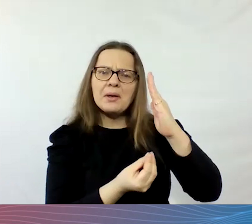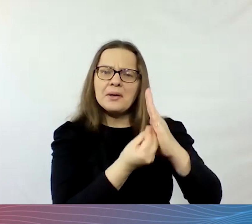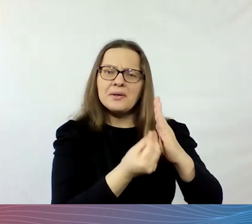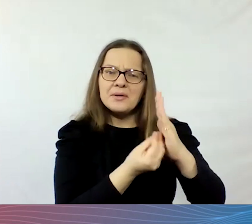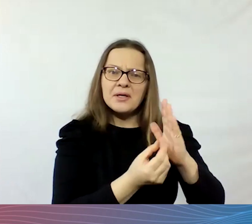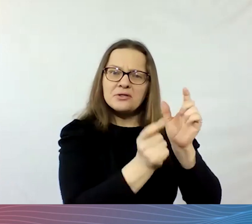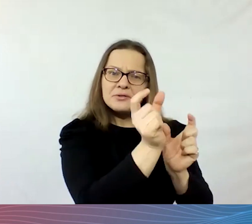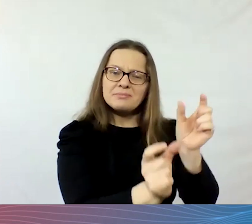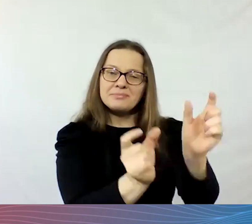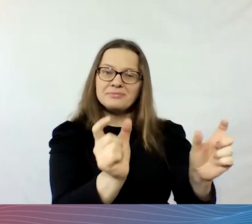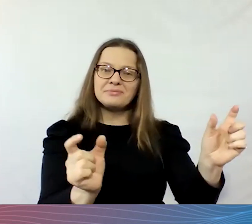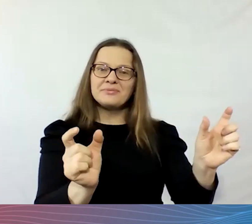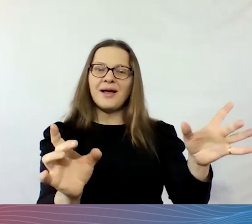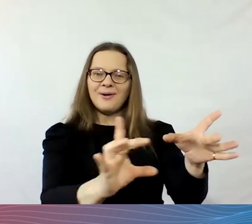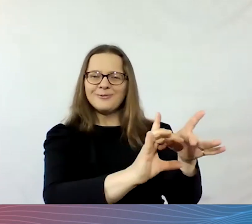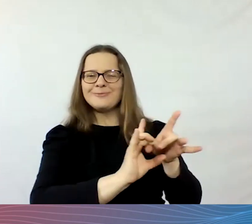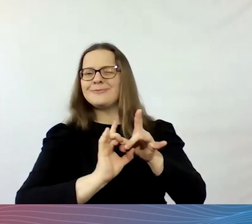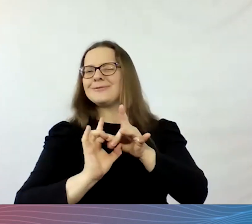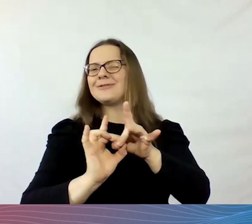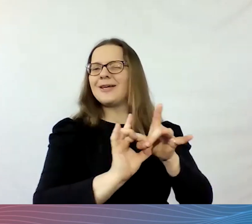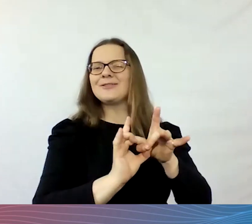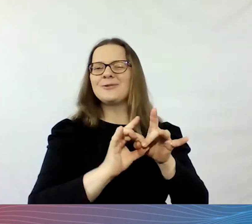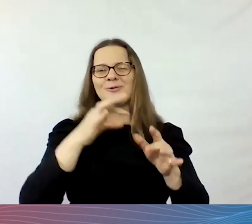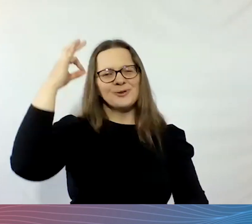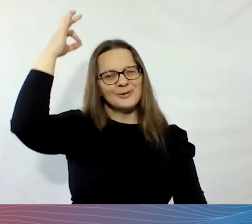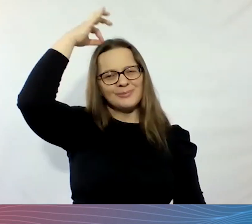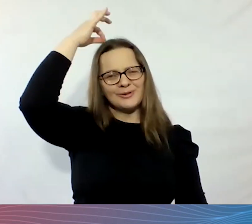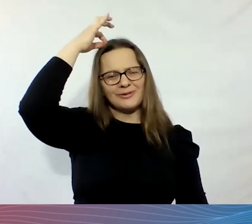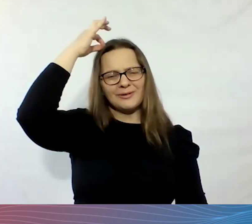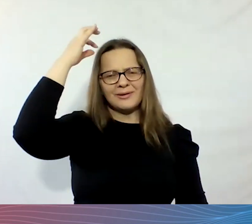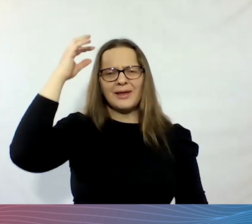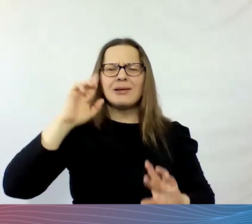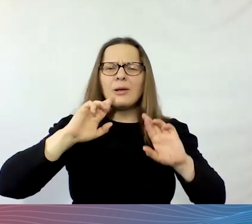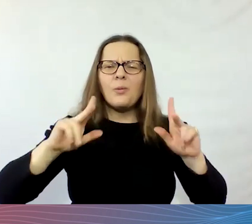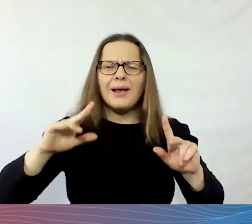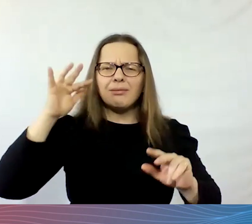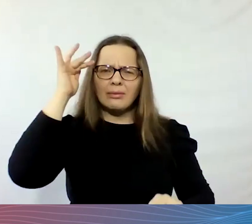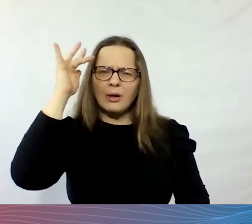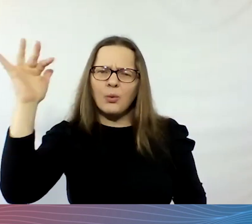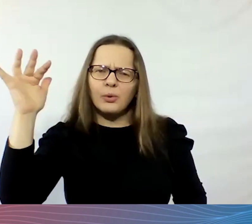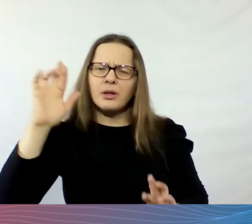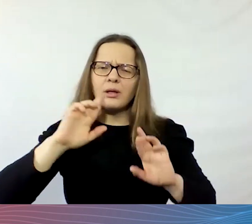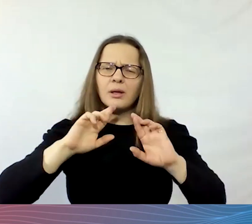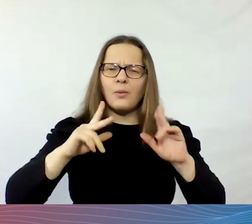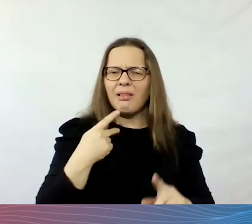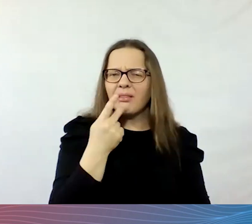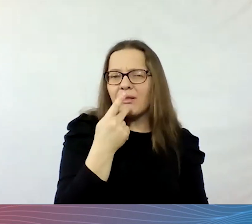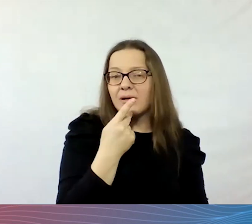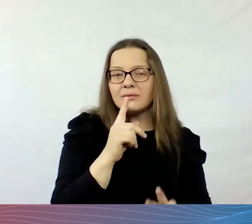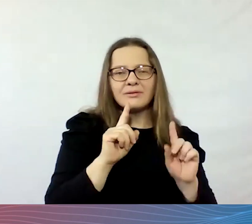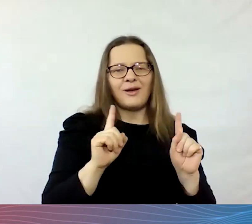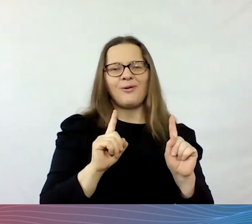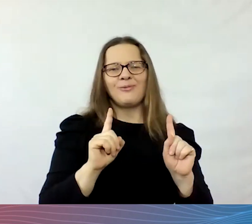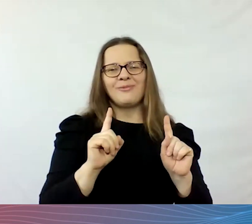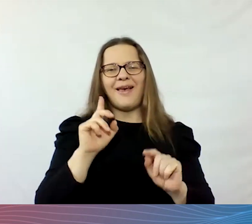fabricar. Não é apenas dizer, irmão, eu sou um com você. Não é só isso. A unidade que Deus quer produzir é uma unidade